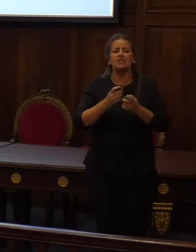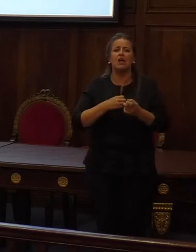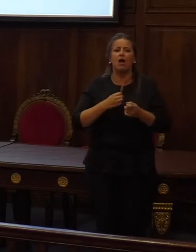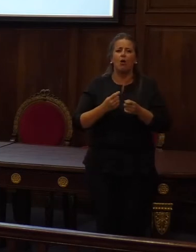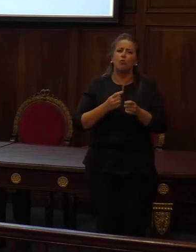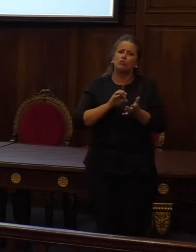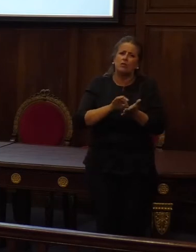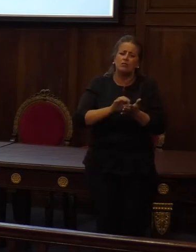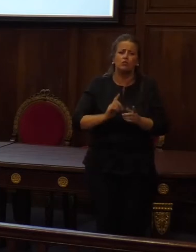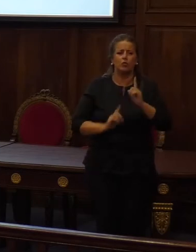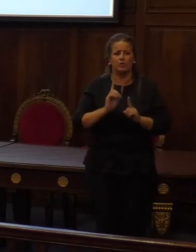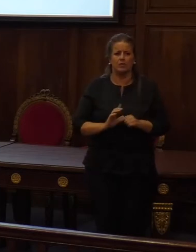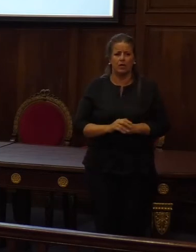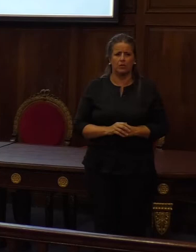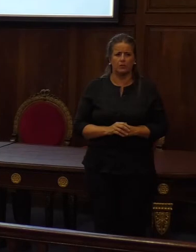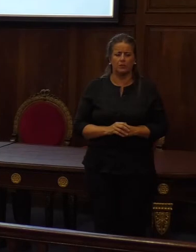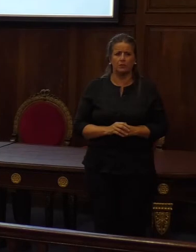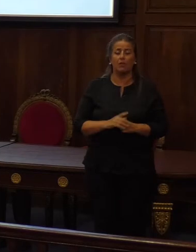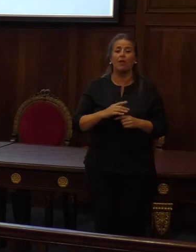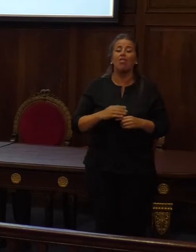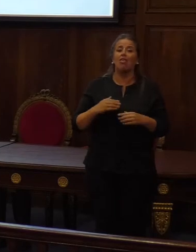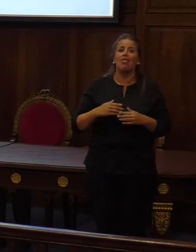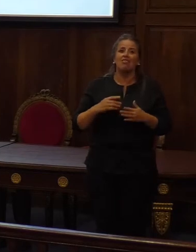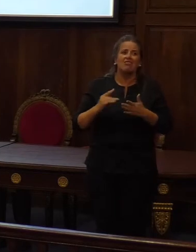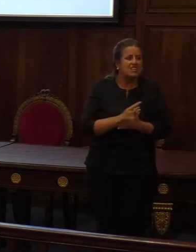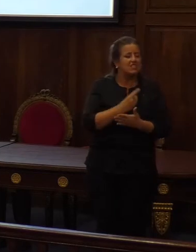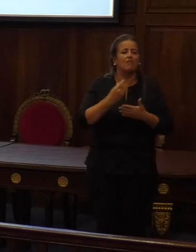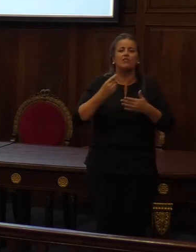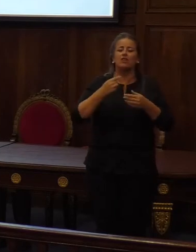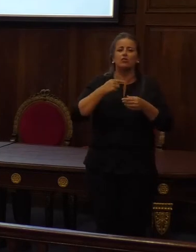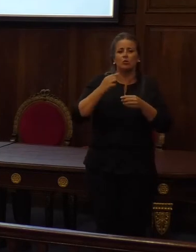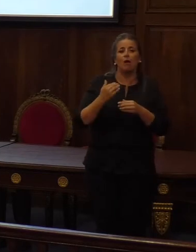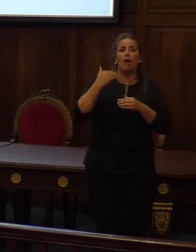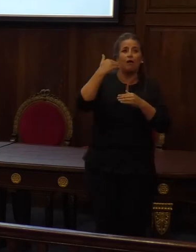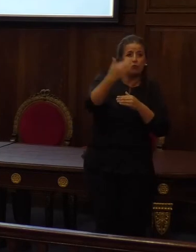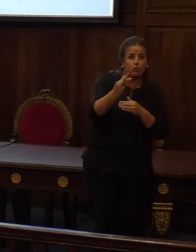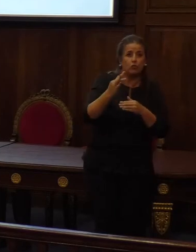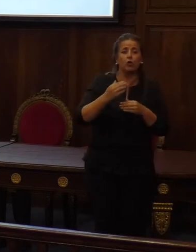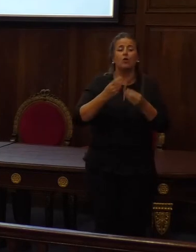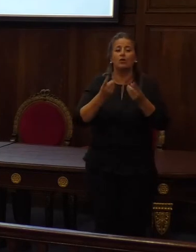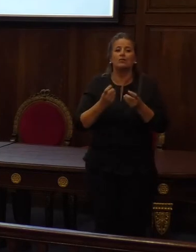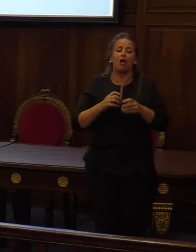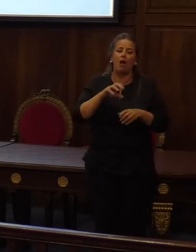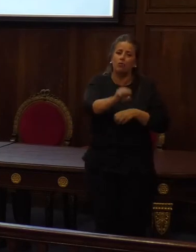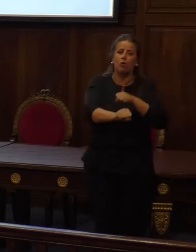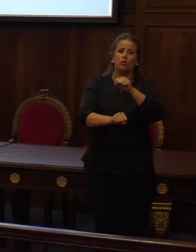universitario. Los desafíos por delante quizás sean tan importantes como los logros alcanzados,